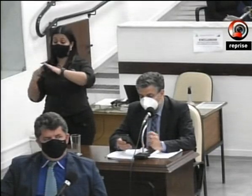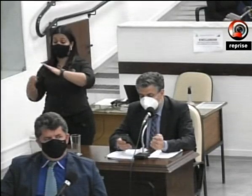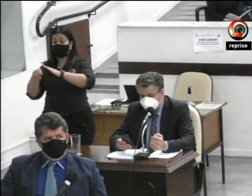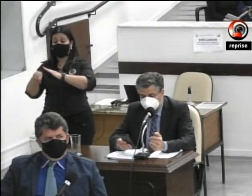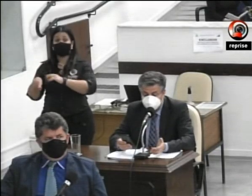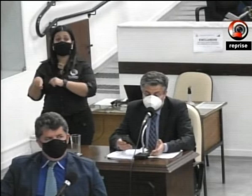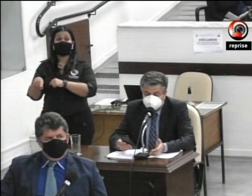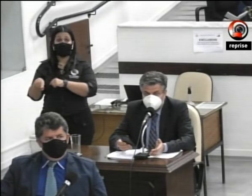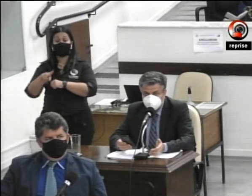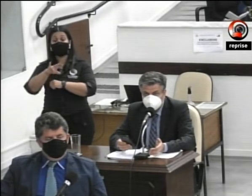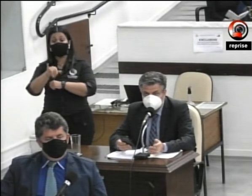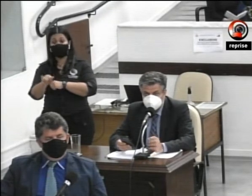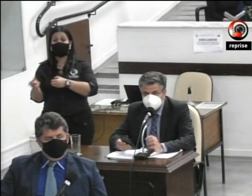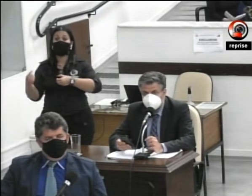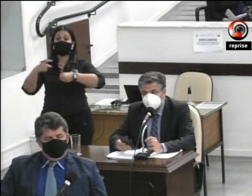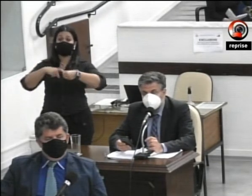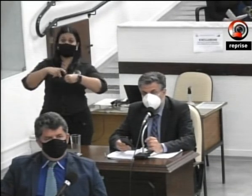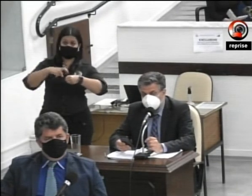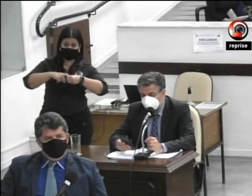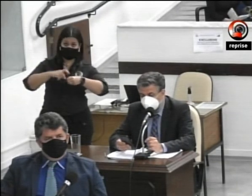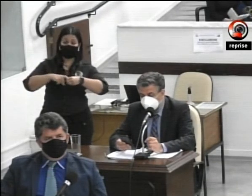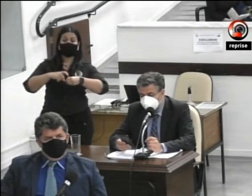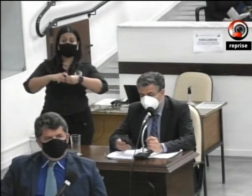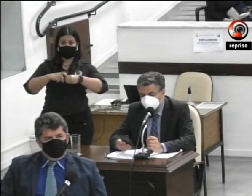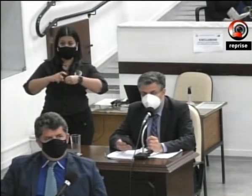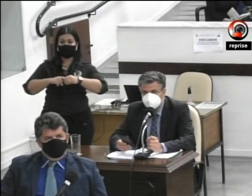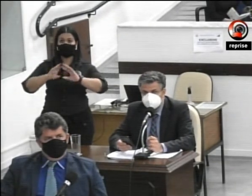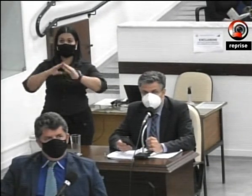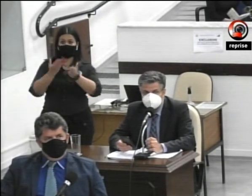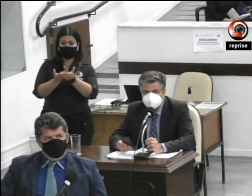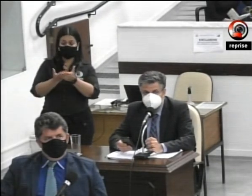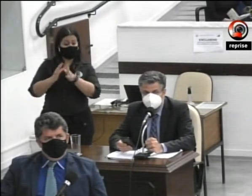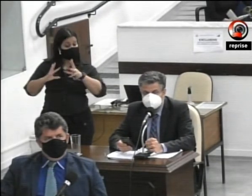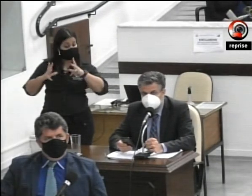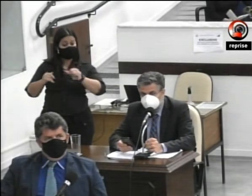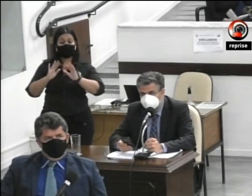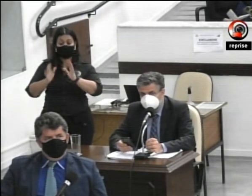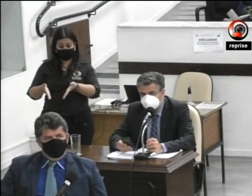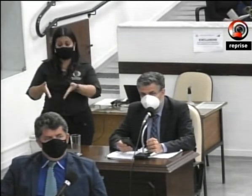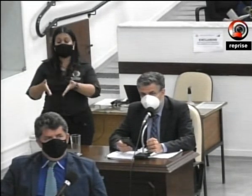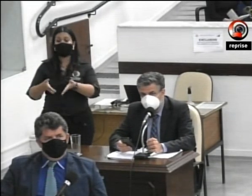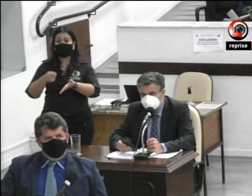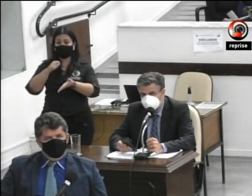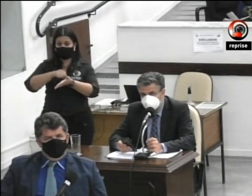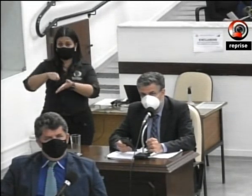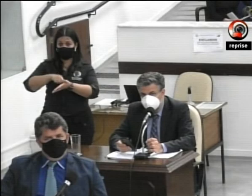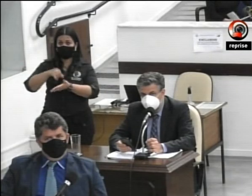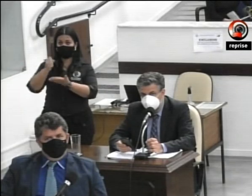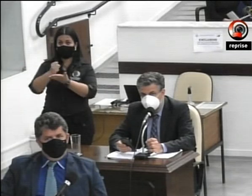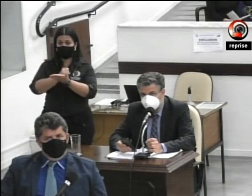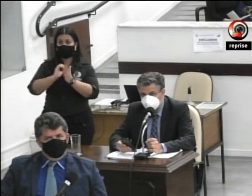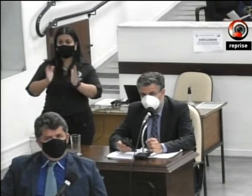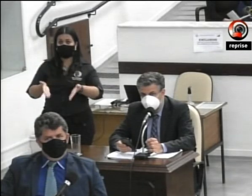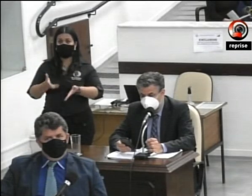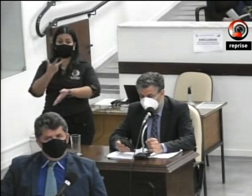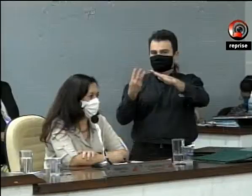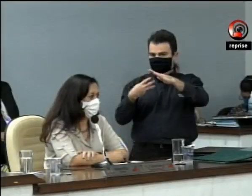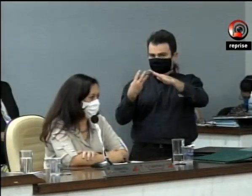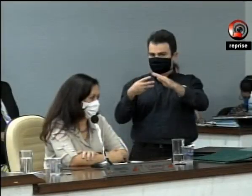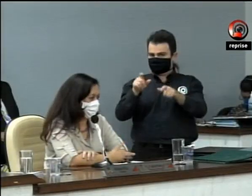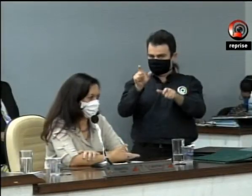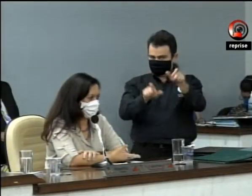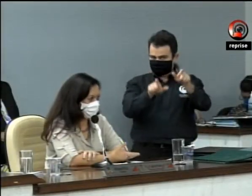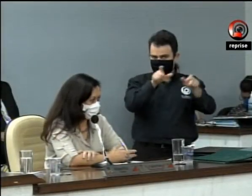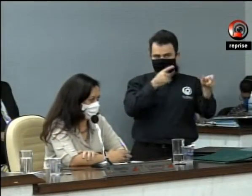que vão voltar para a unidade escolar, todos eles já foram vacinados? A gente está agora no momento